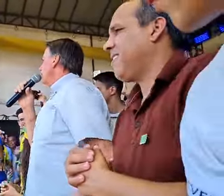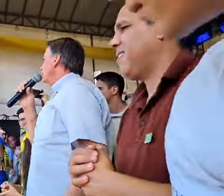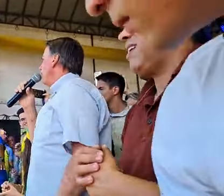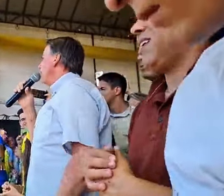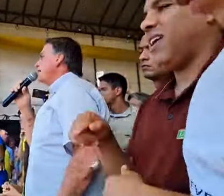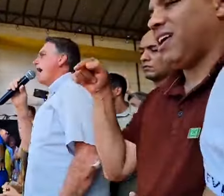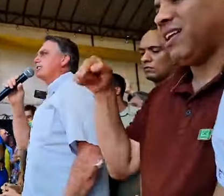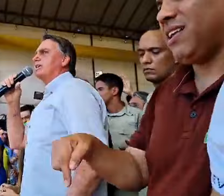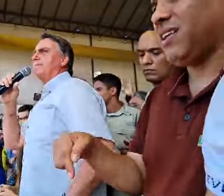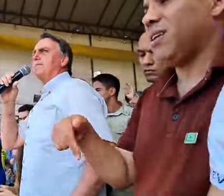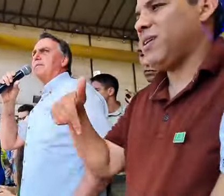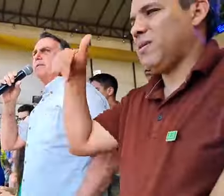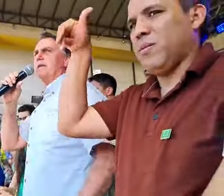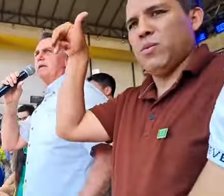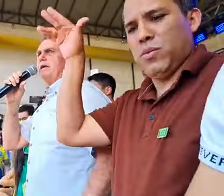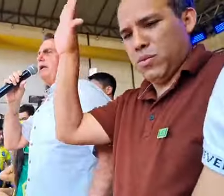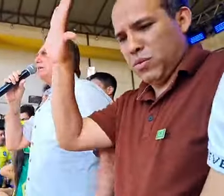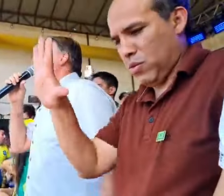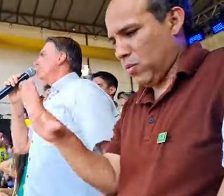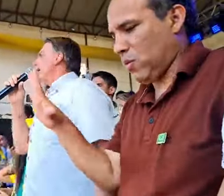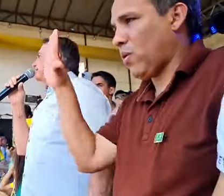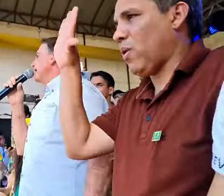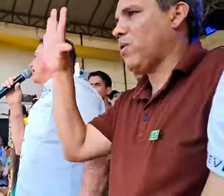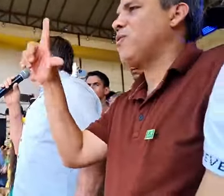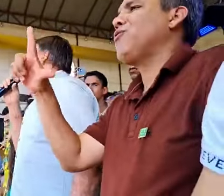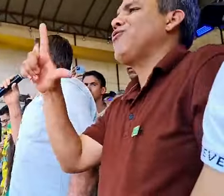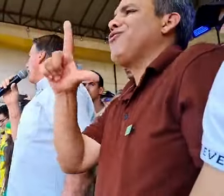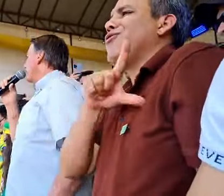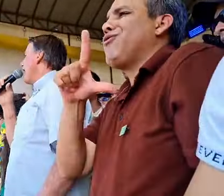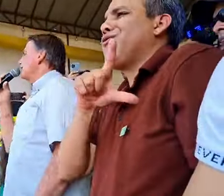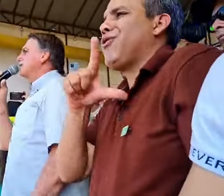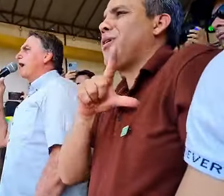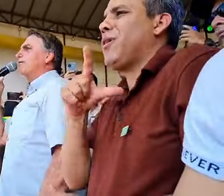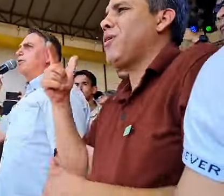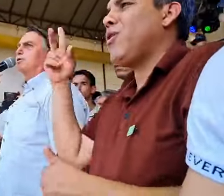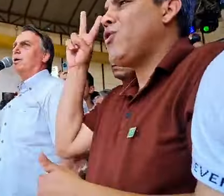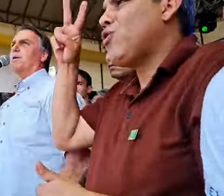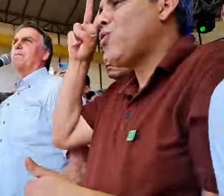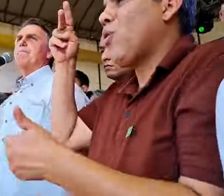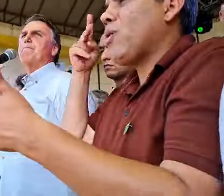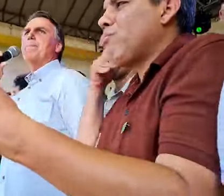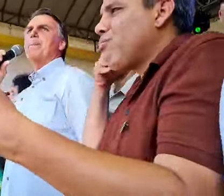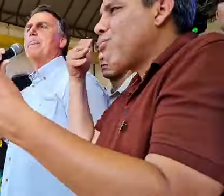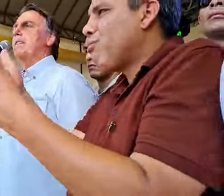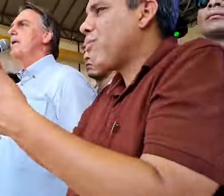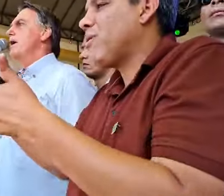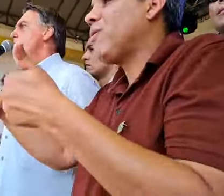Esse nosso Nordeste tem passado, tem presente e tem futuro.